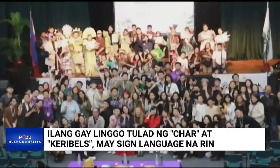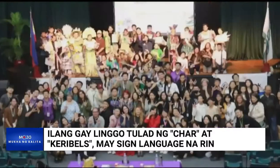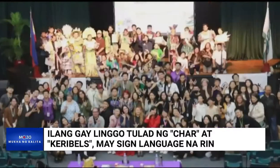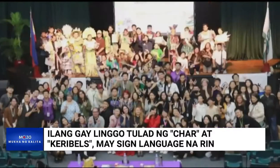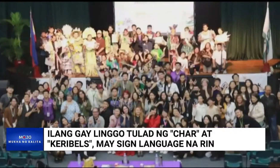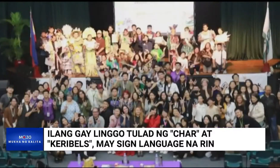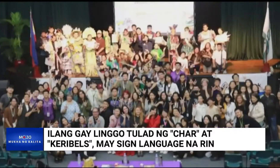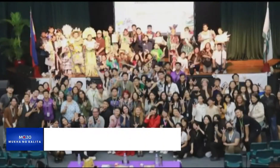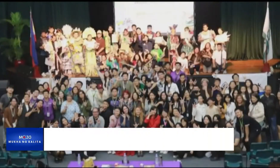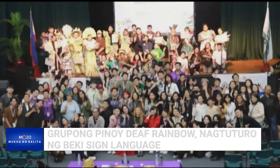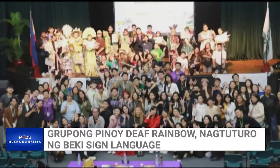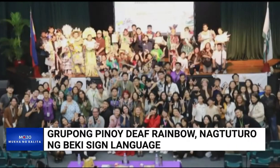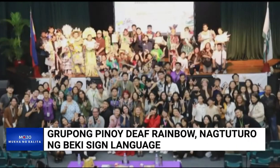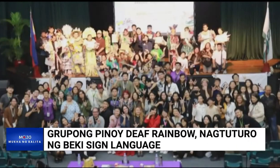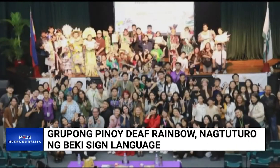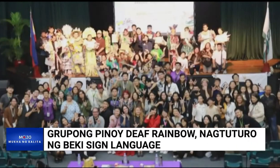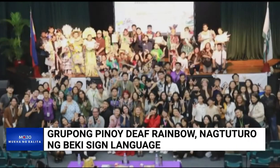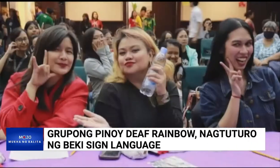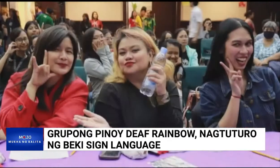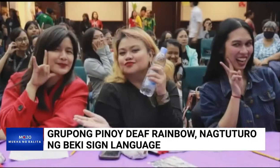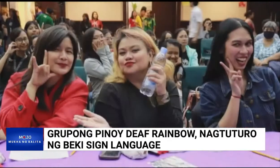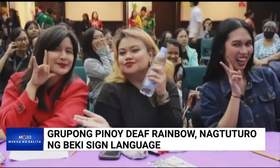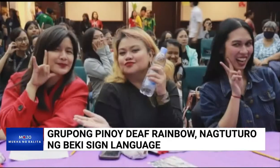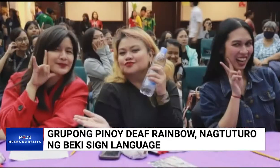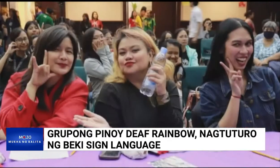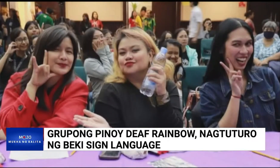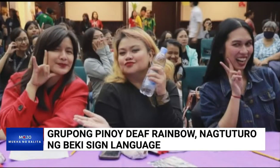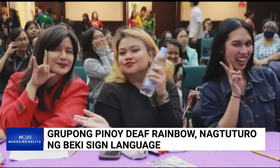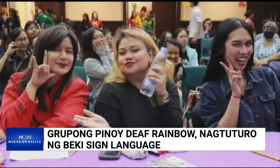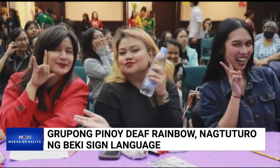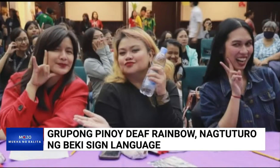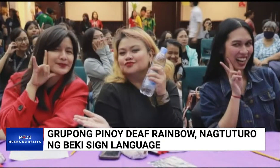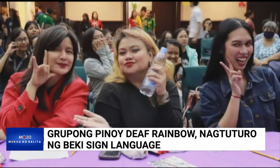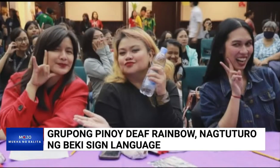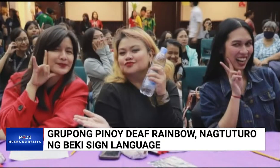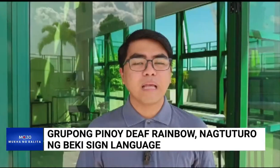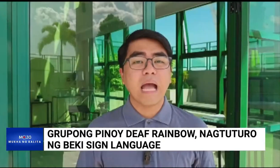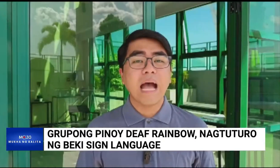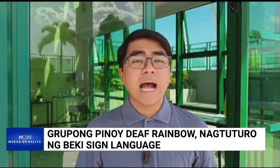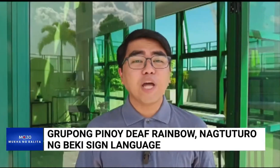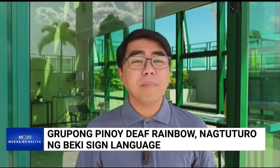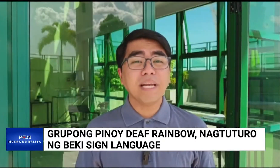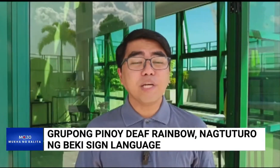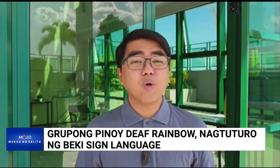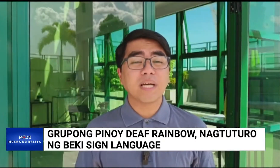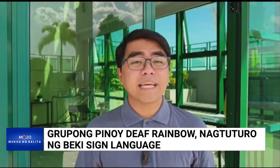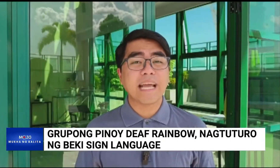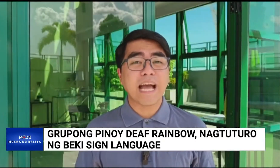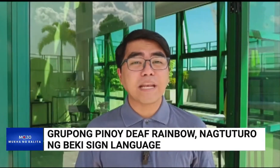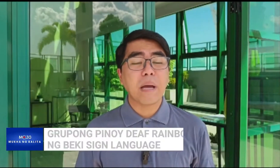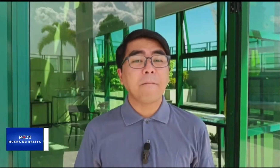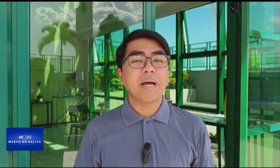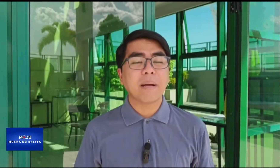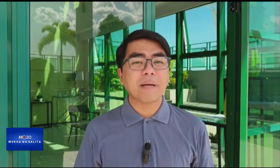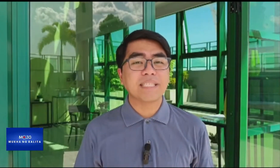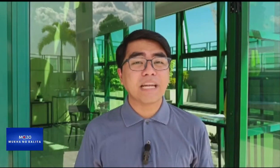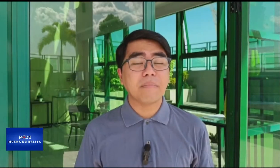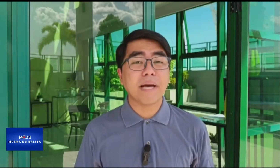ding mga nagpapaturo ng mga kapwa niya deaf na hindi miyembro ng LGBT community. Ano man ang iyong kasarian, may kapansanan man